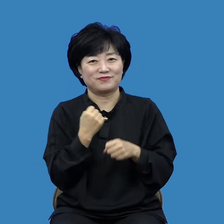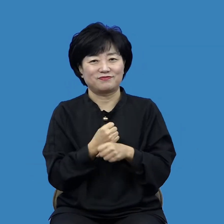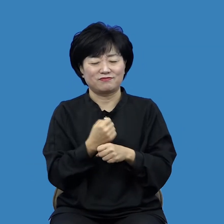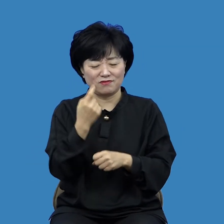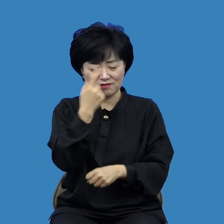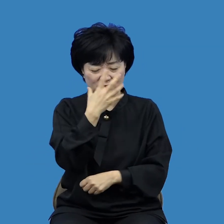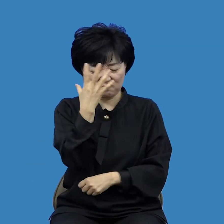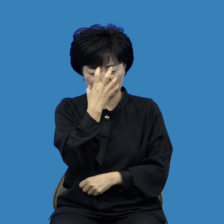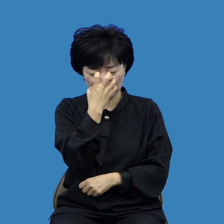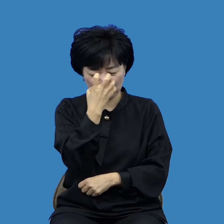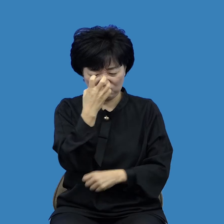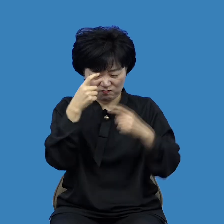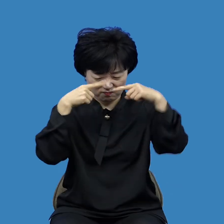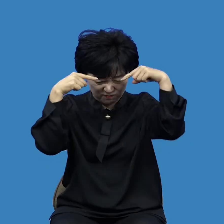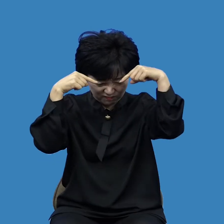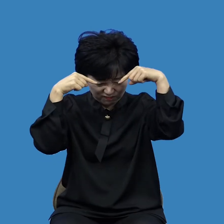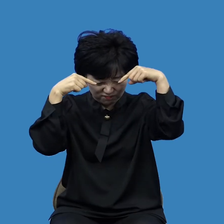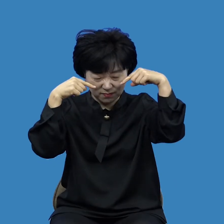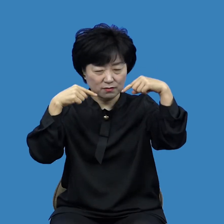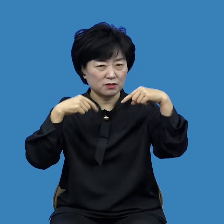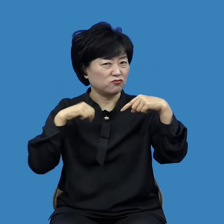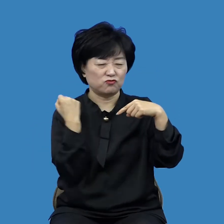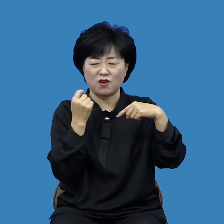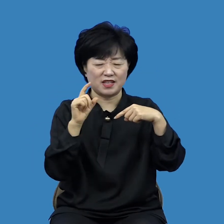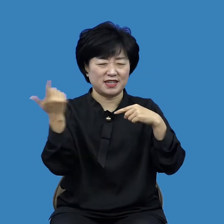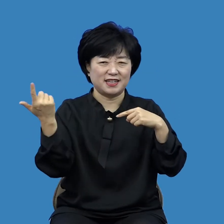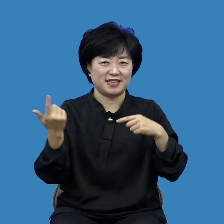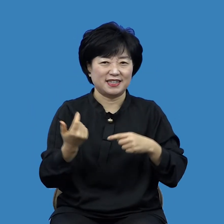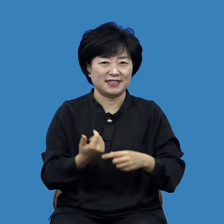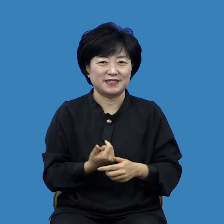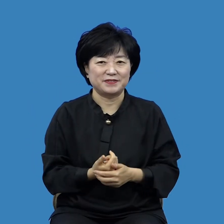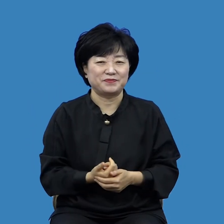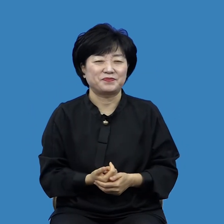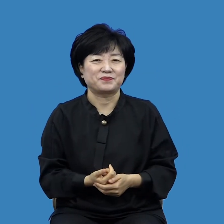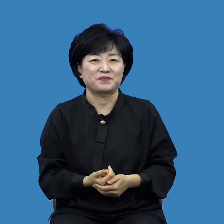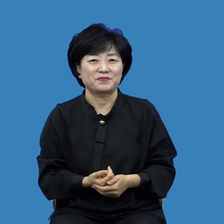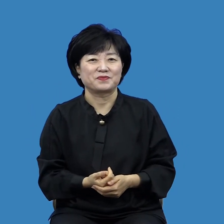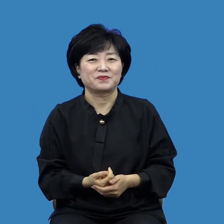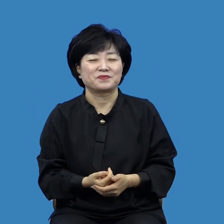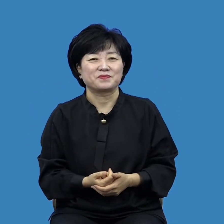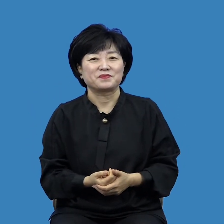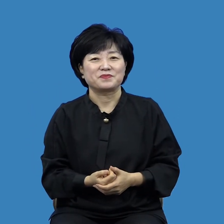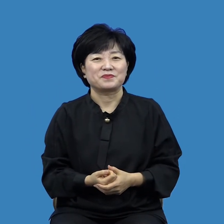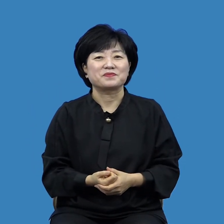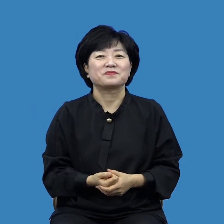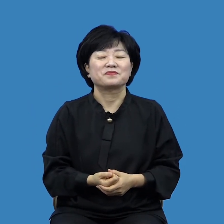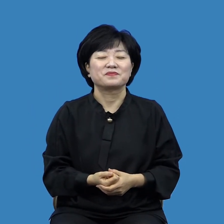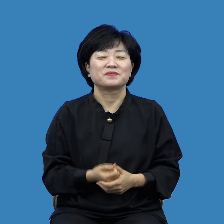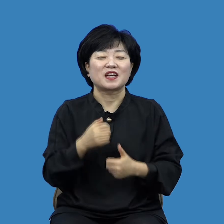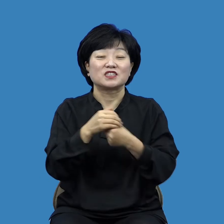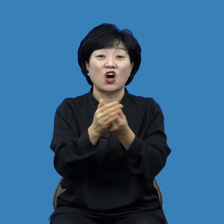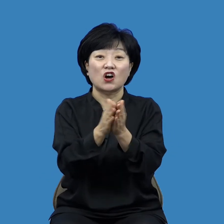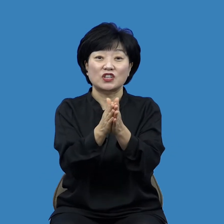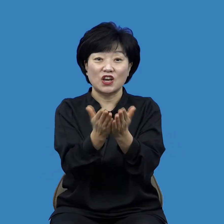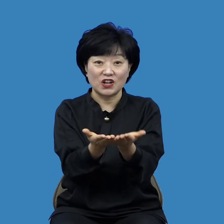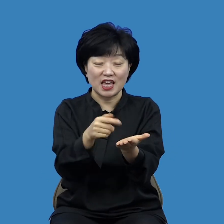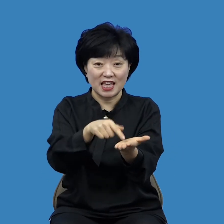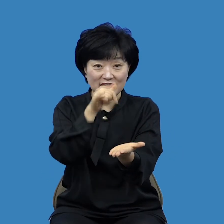막 찡그리고 엄마가 이딴 거 시켜서 막 이러면 이거 순종이 아니야. 이거 순종이 아니라고. 이거는 성경적인 순종은 기쁘게 하는 거야.